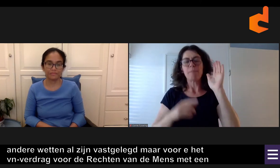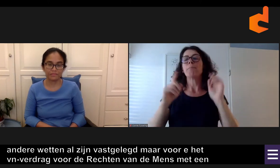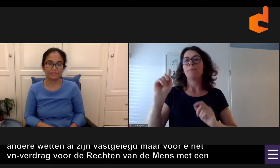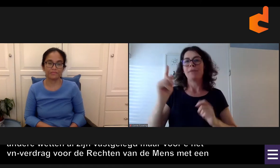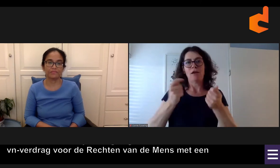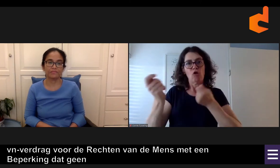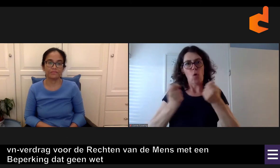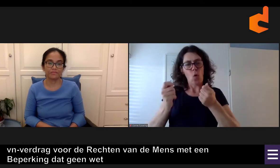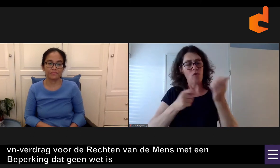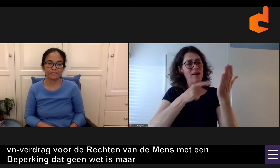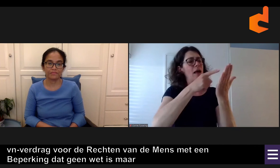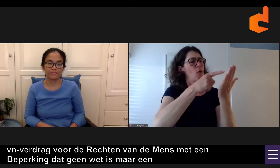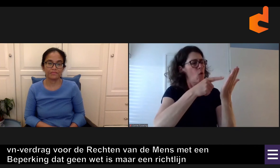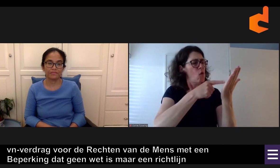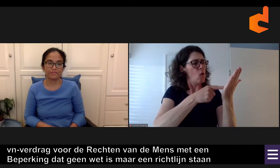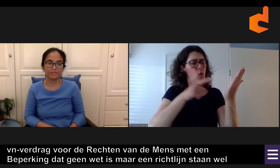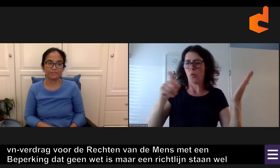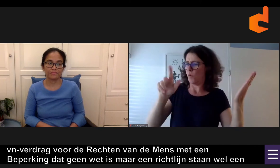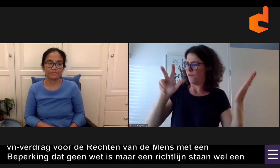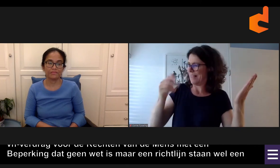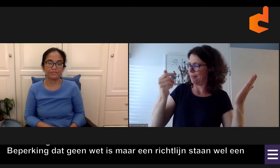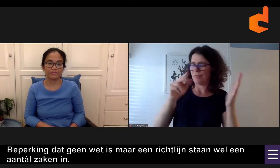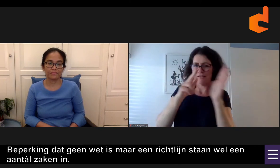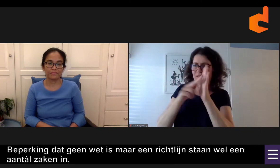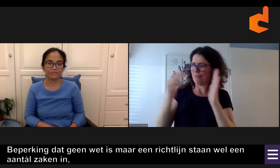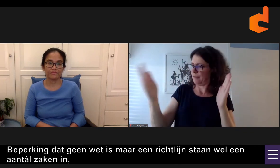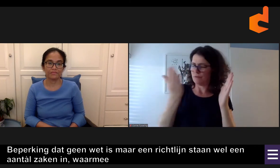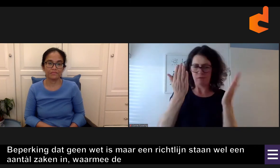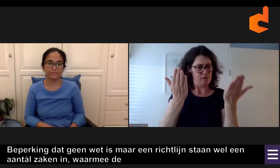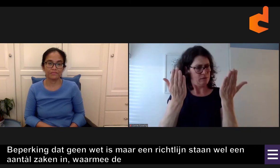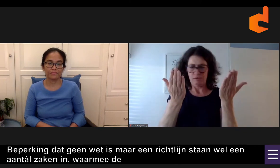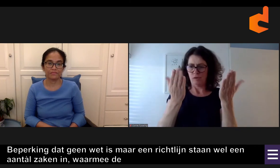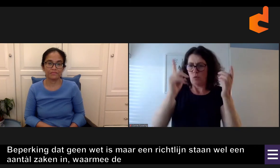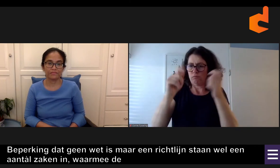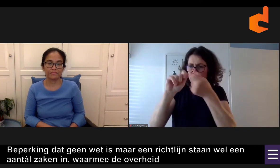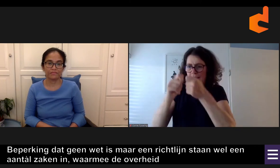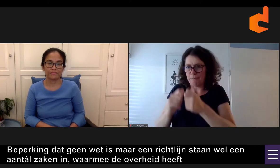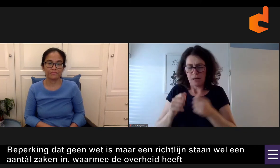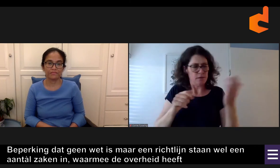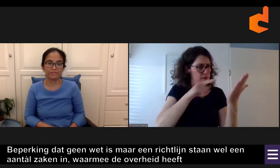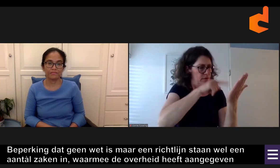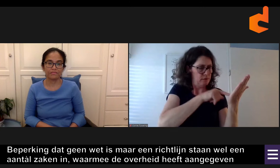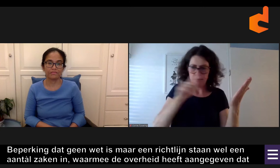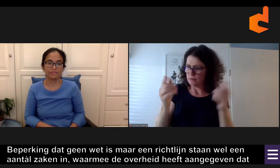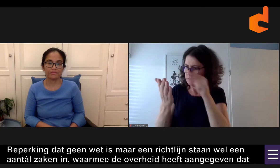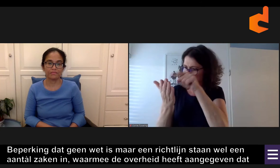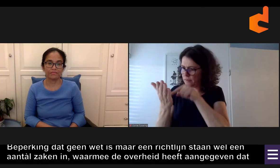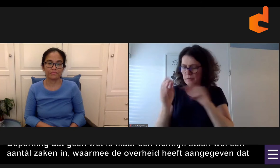daar staan wel een aantal zaken in waarmee de overheid heeft aangegeven dat zij